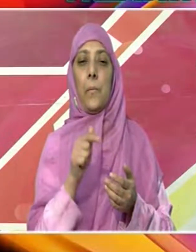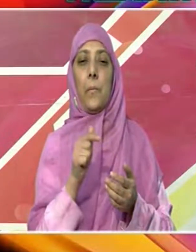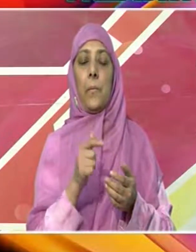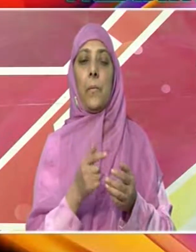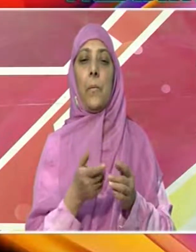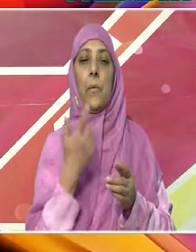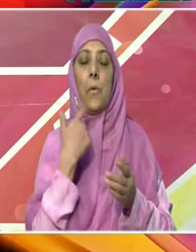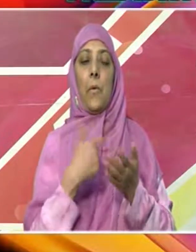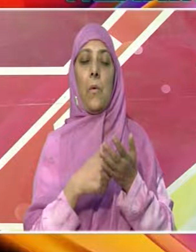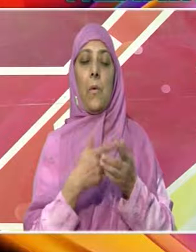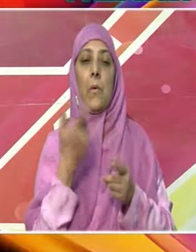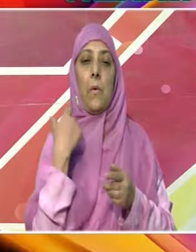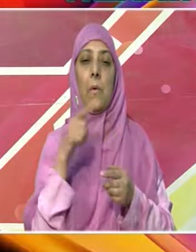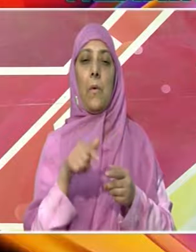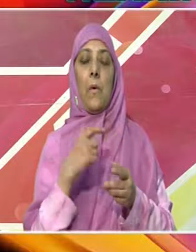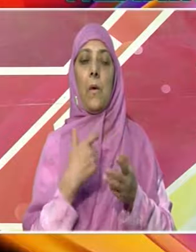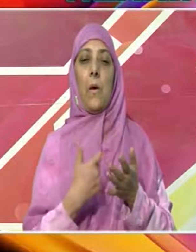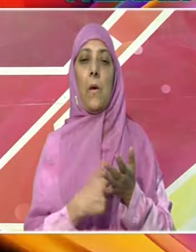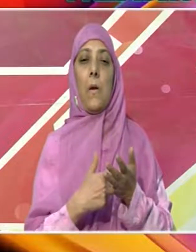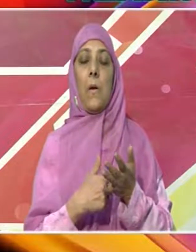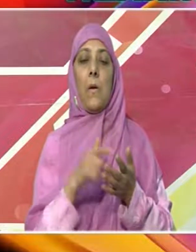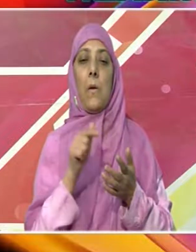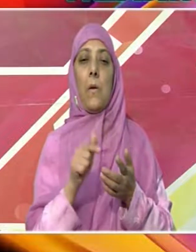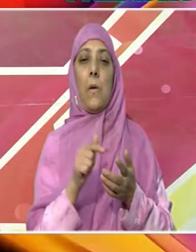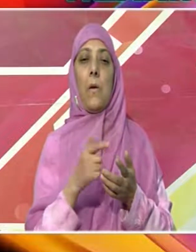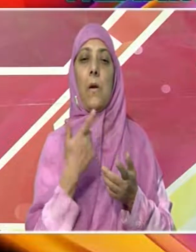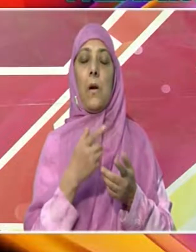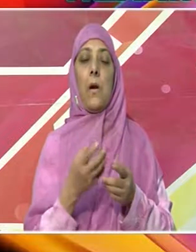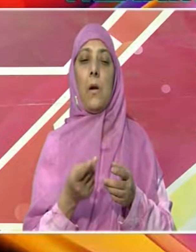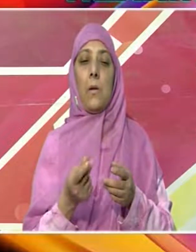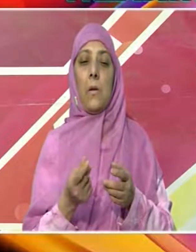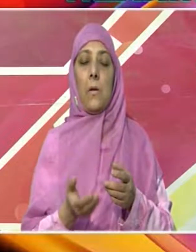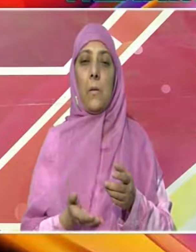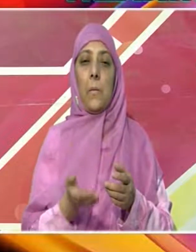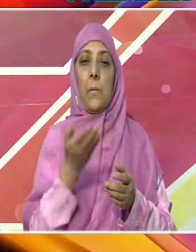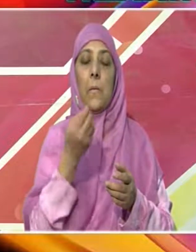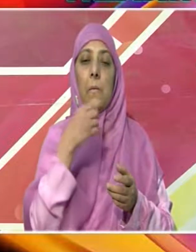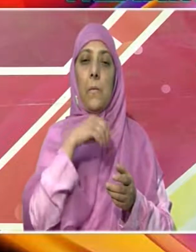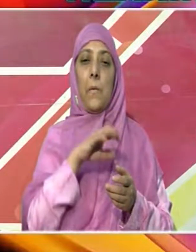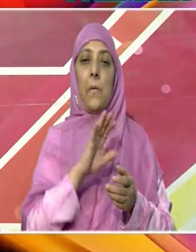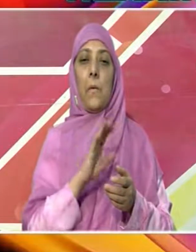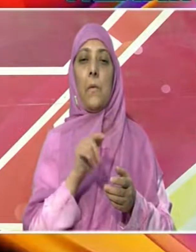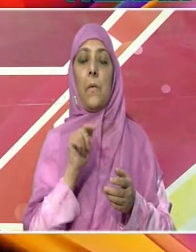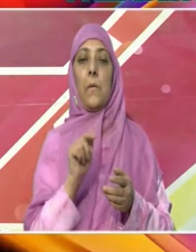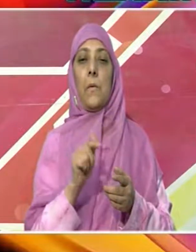होता है की इसमें लगातार इजाफा हो रहा है